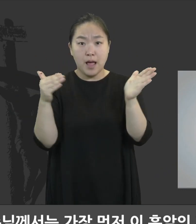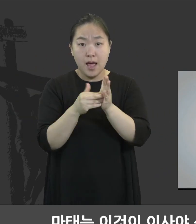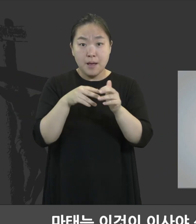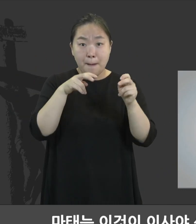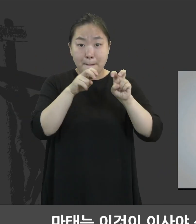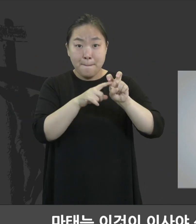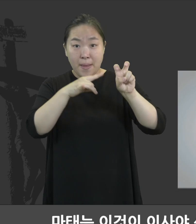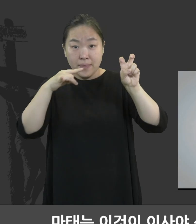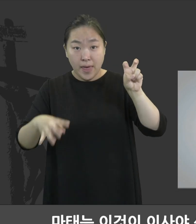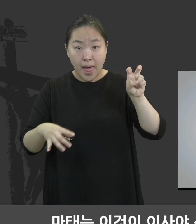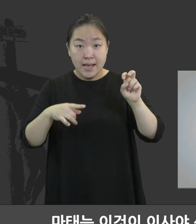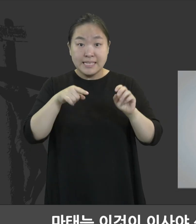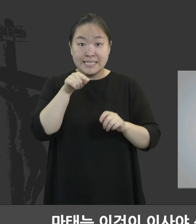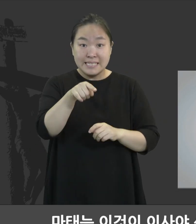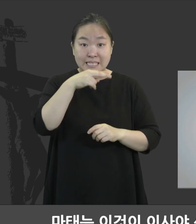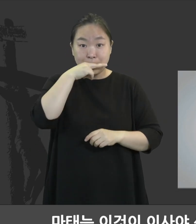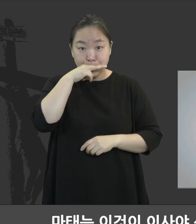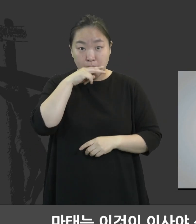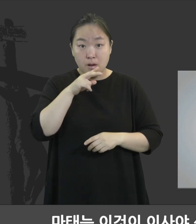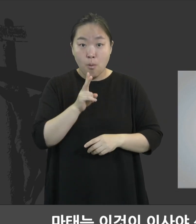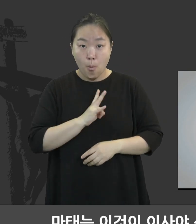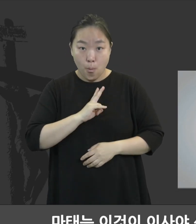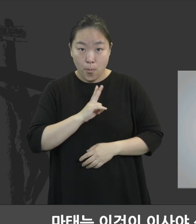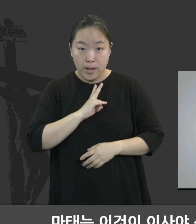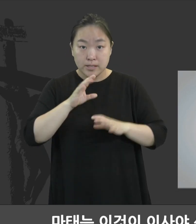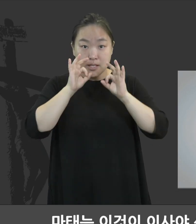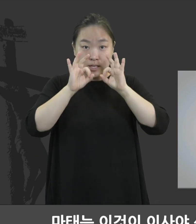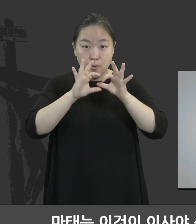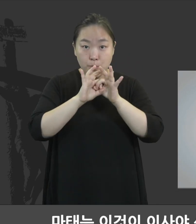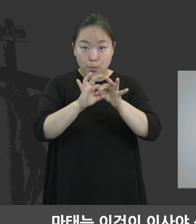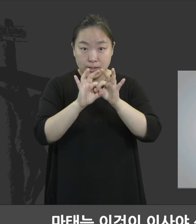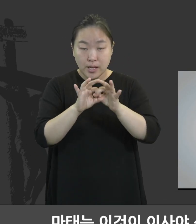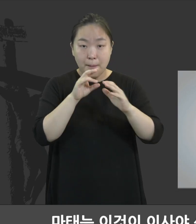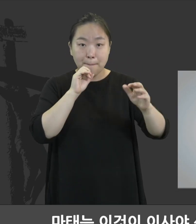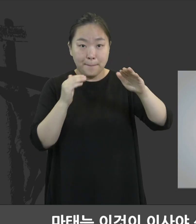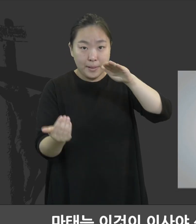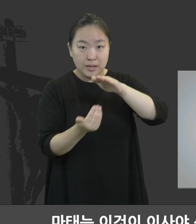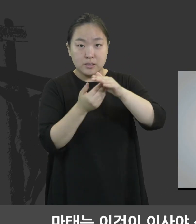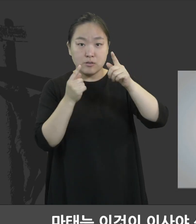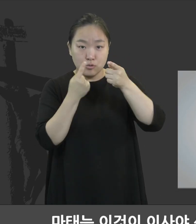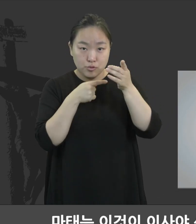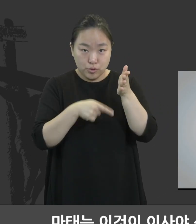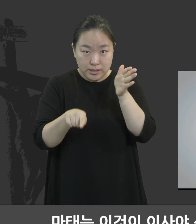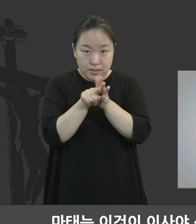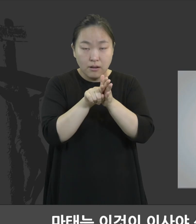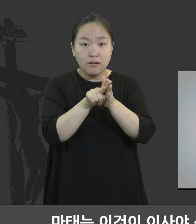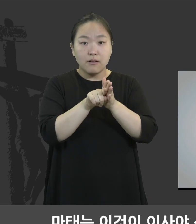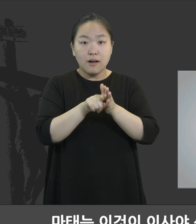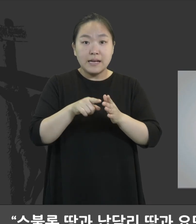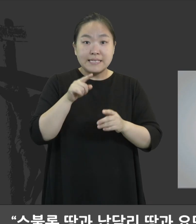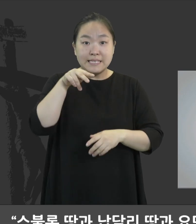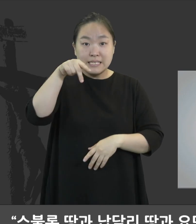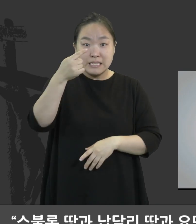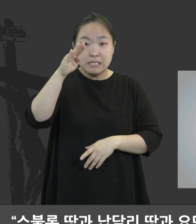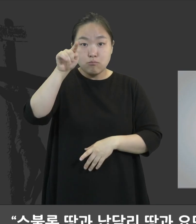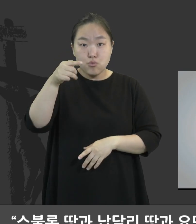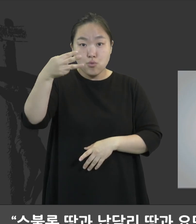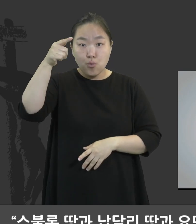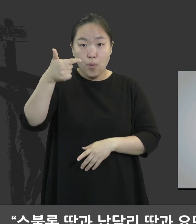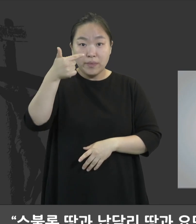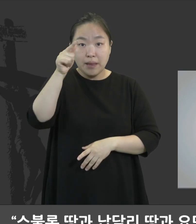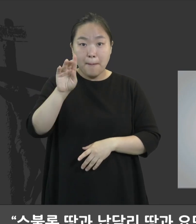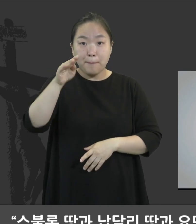전하셨습니다. 마태는 이것이 이사야 선지자를 통한 말씀을 이루기 위해서라고 말합니다.